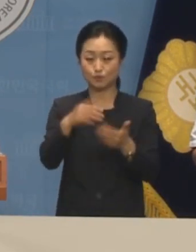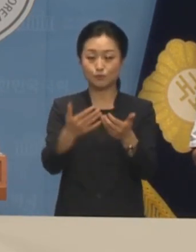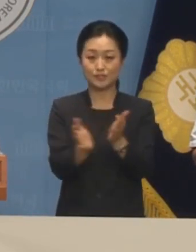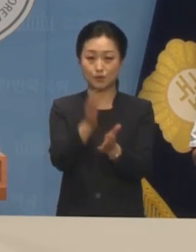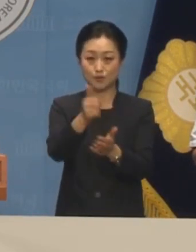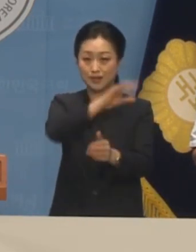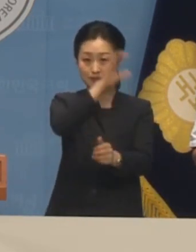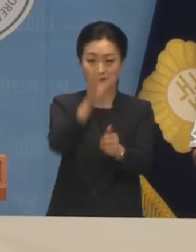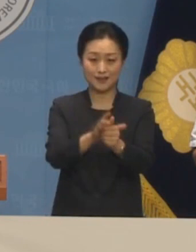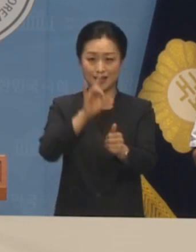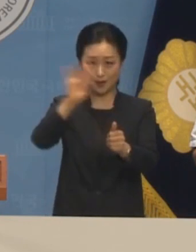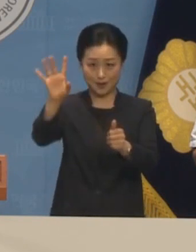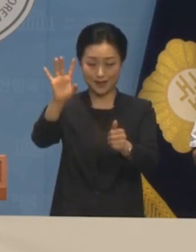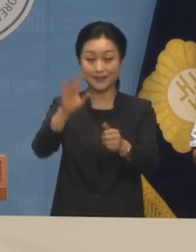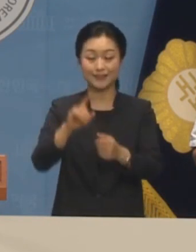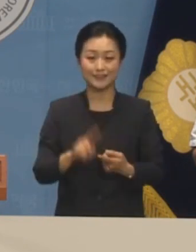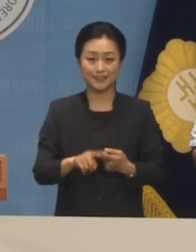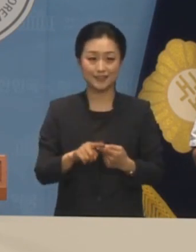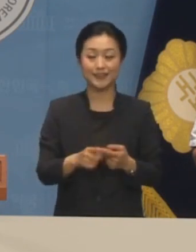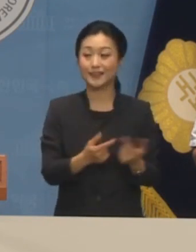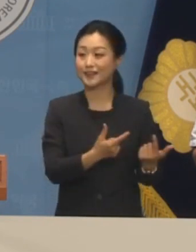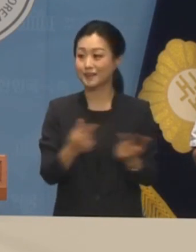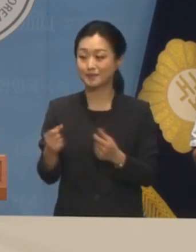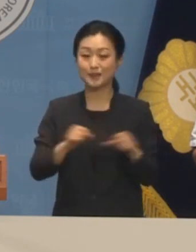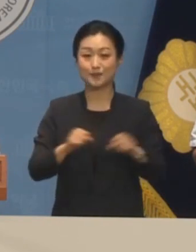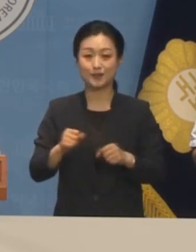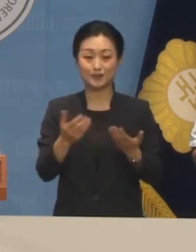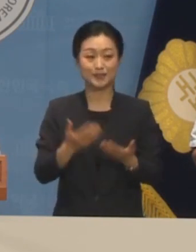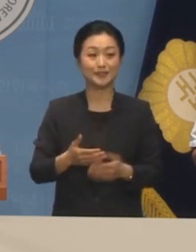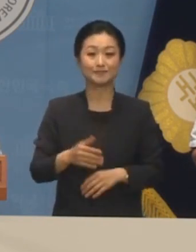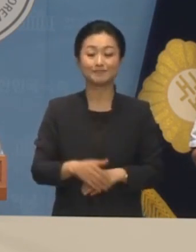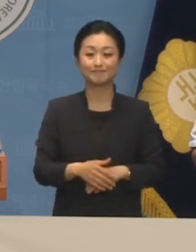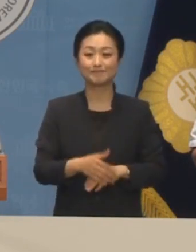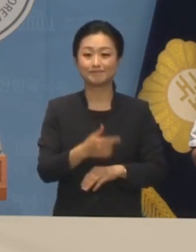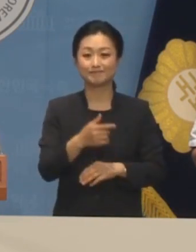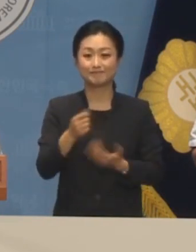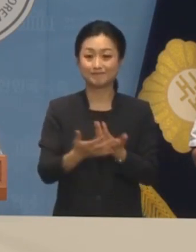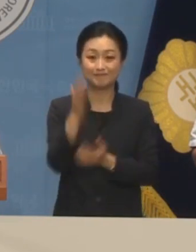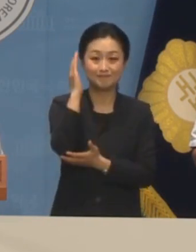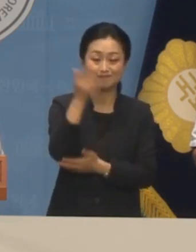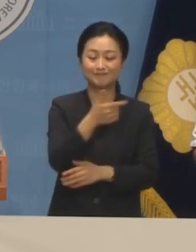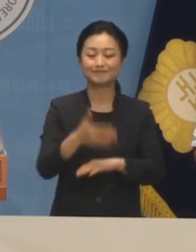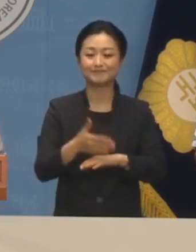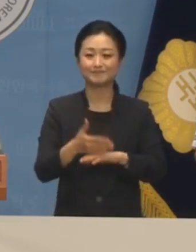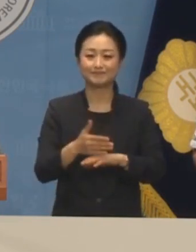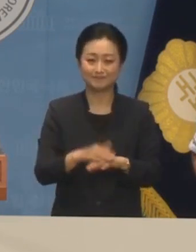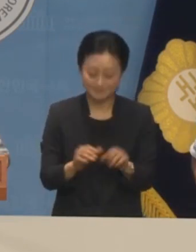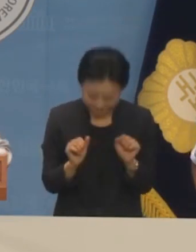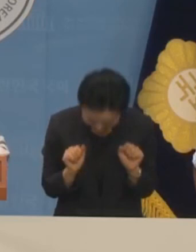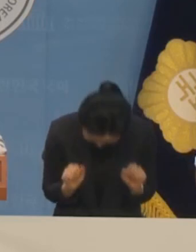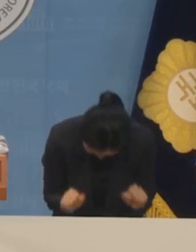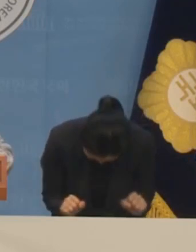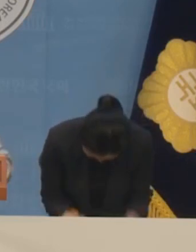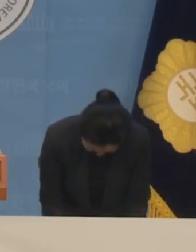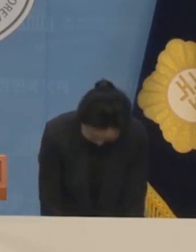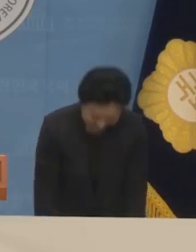후보를 낙마시킨 수 있도록 함께 하도록 하겠습니다 이상으로 기자 의견을 모두 마치도록 하겠습니다 고맙습니다